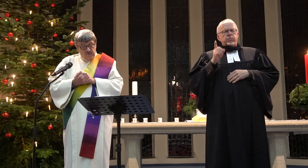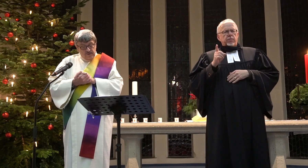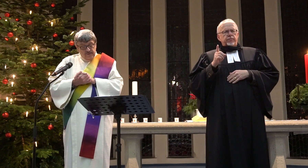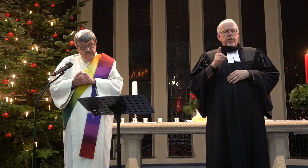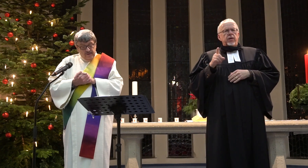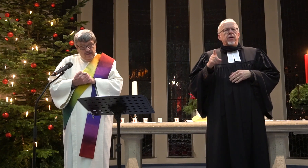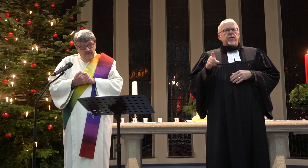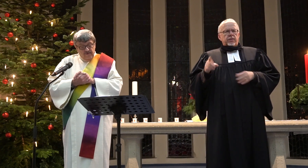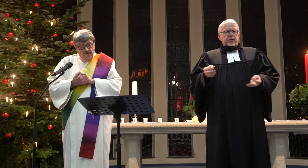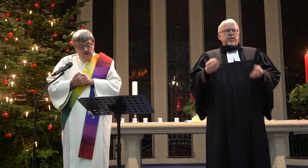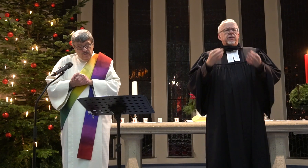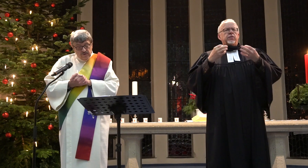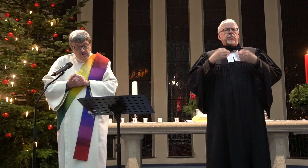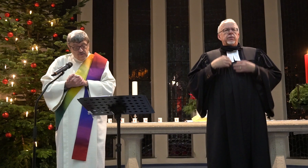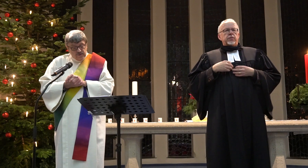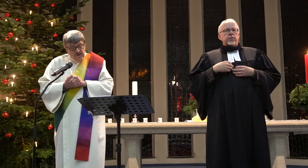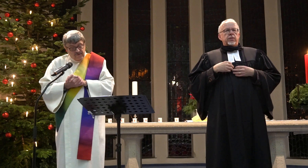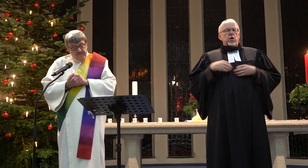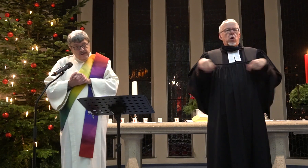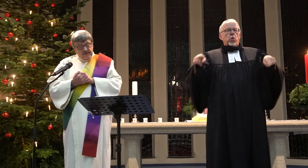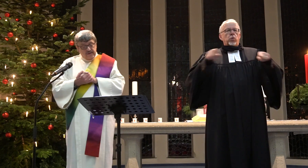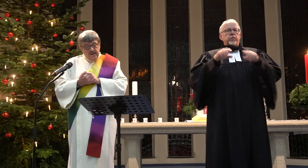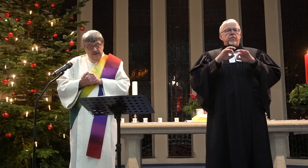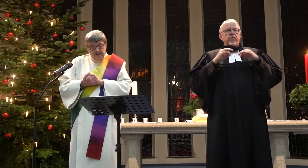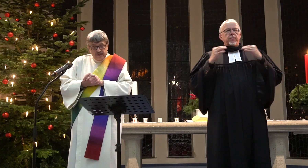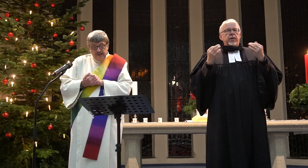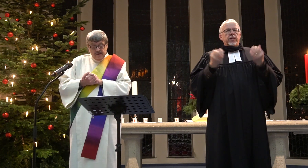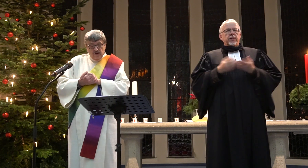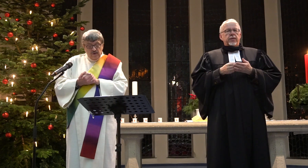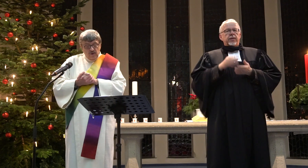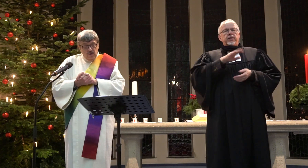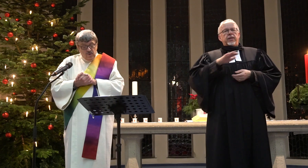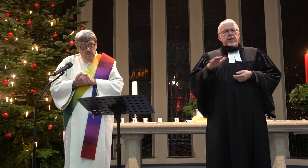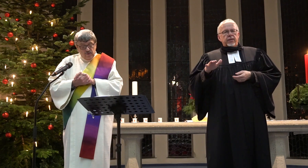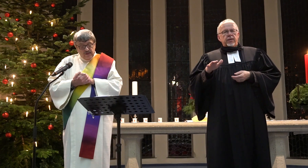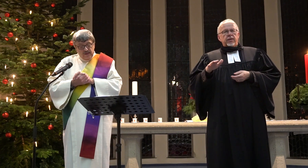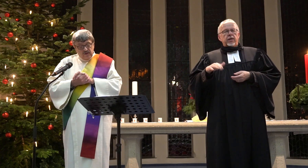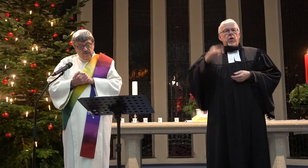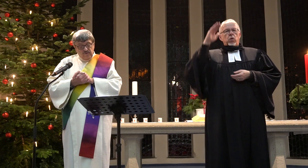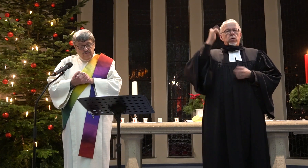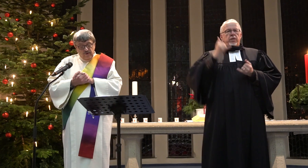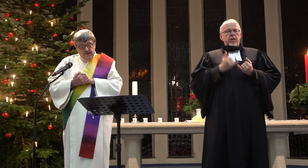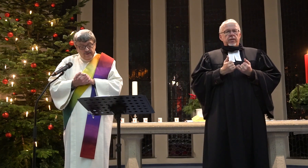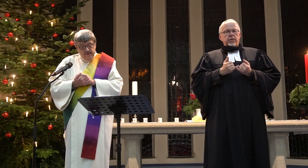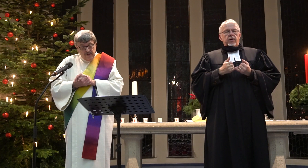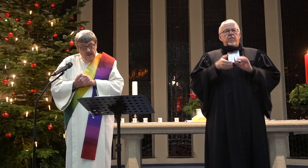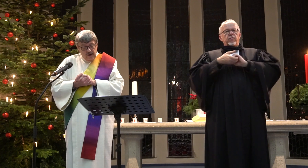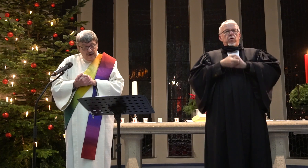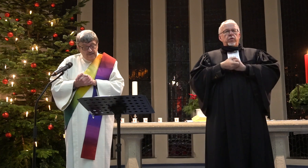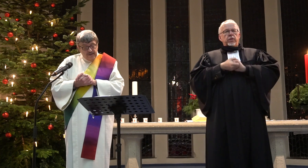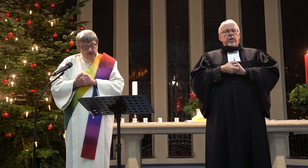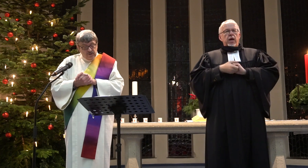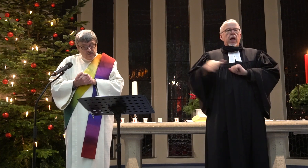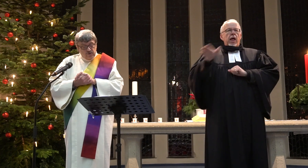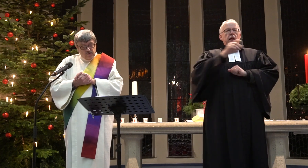sind gesund. Wir wollen uns und unsere Familien, die Kinder, Großeltern und Freunde,